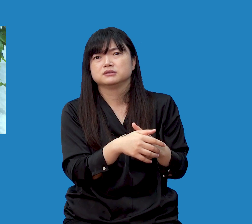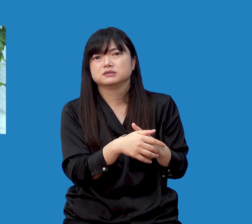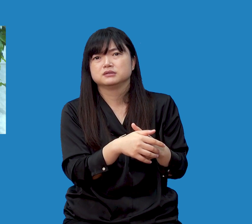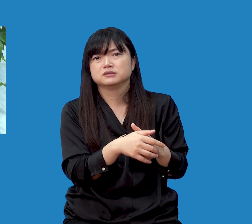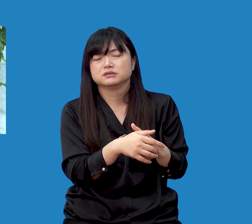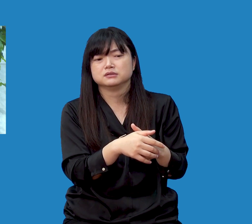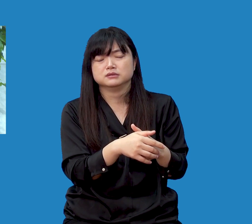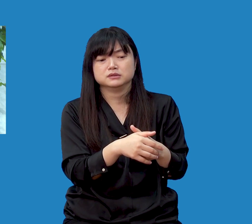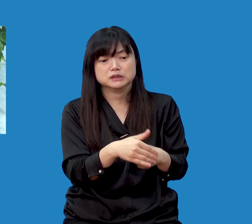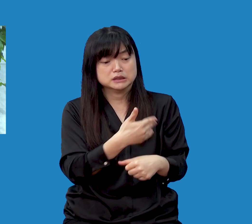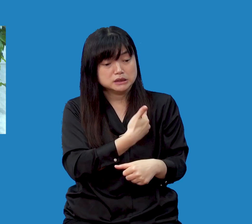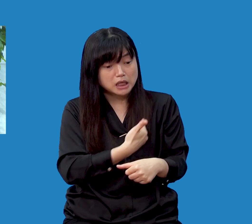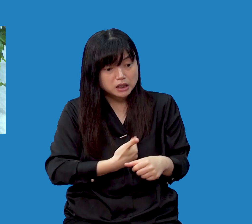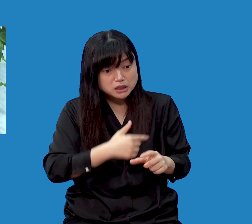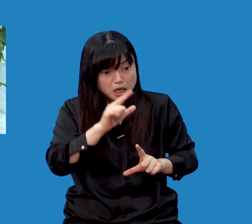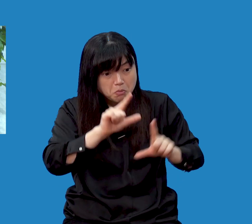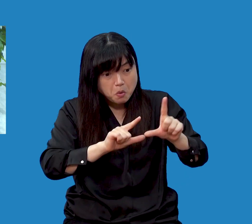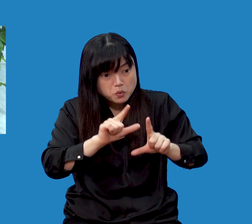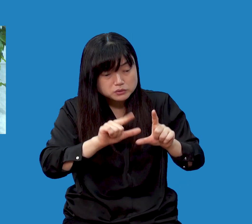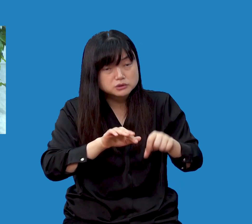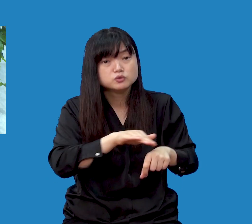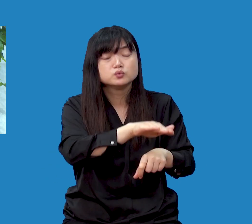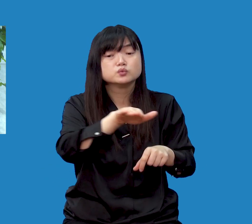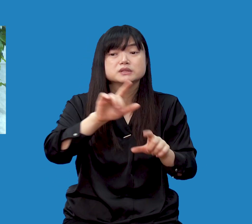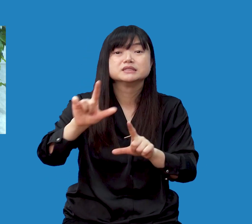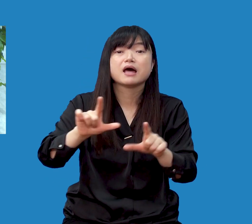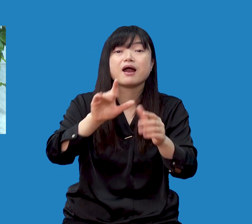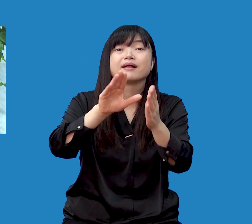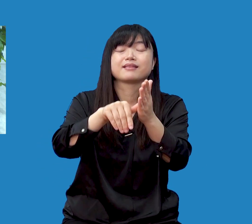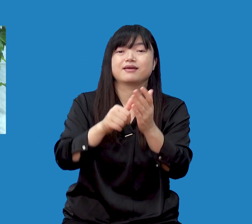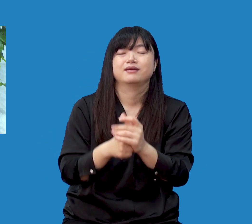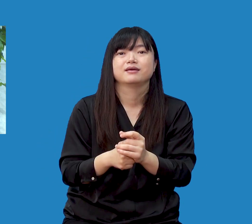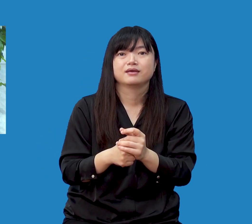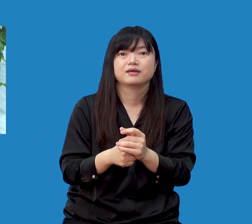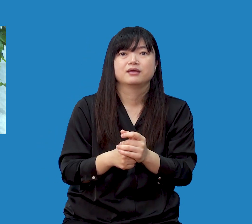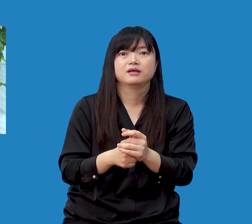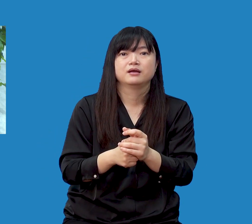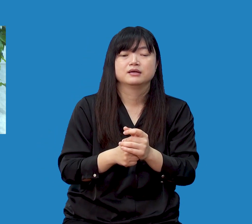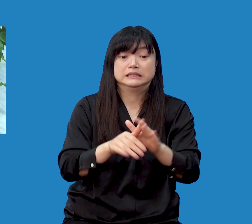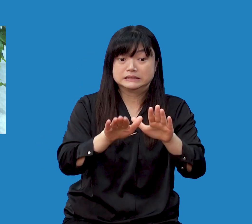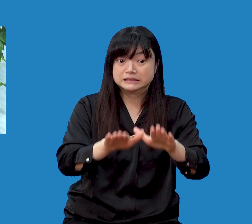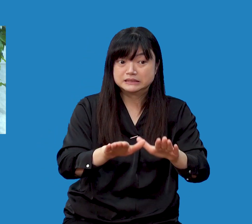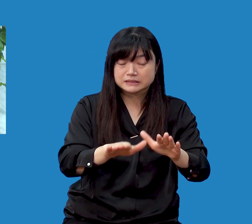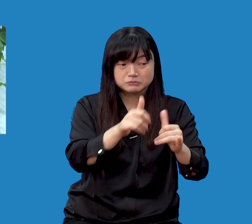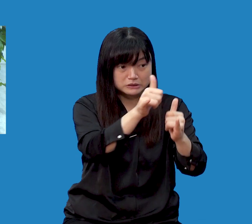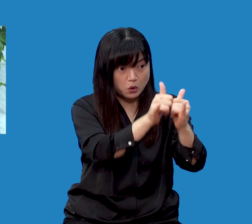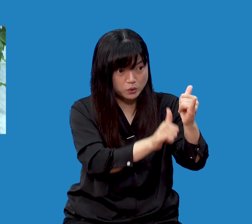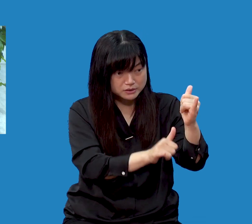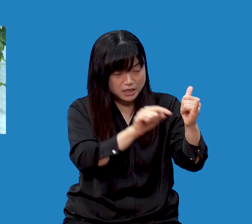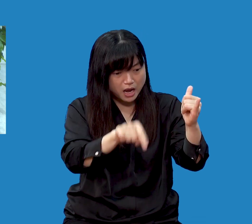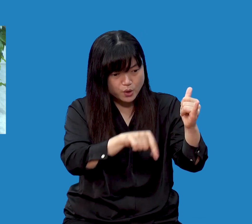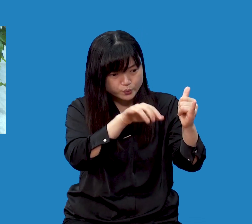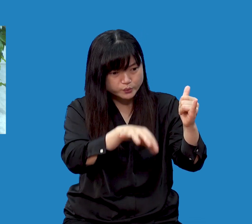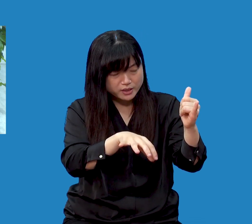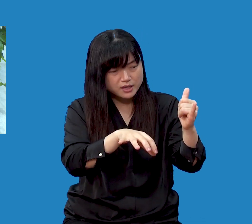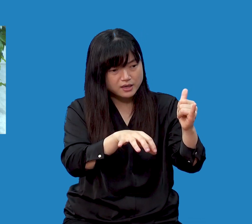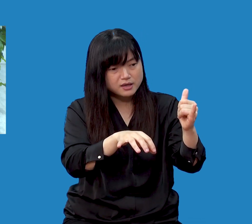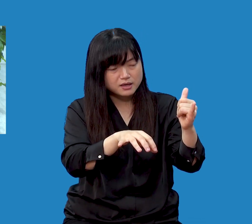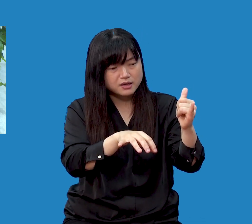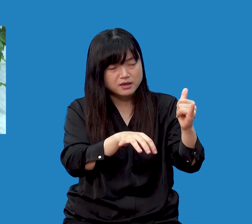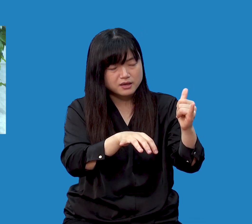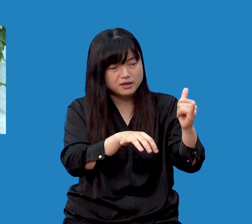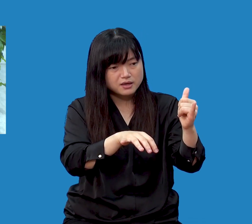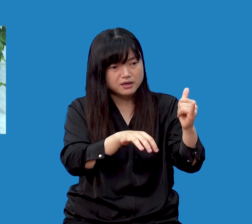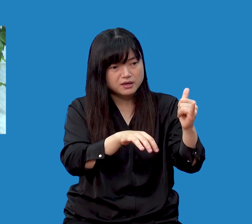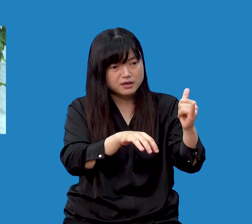이런 제자의 모습이 바로 오늘 우리가 살아가는 이 시대 역사 현장의